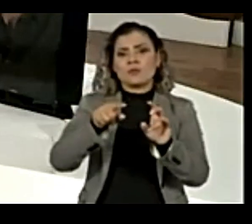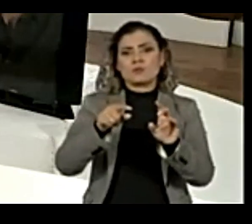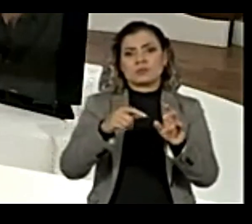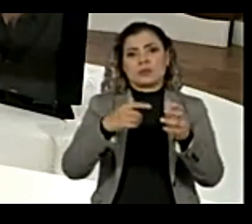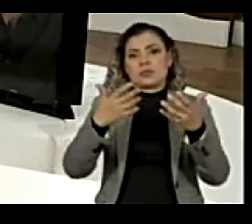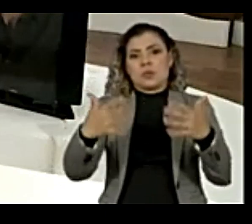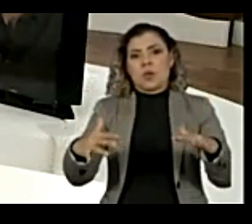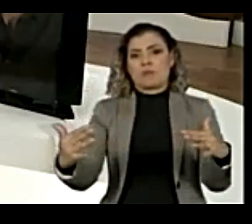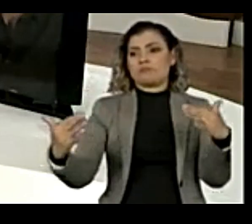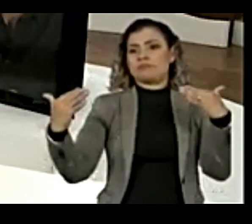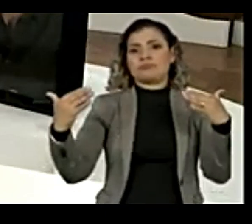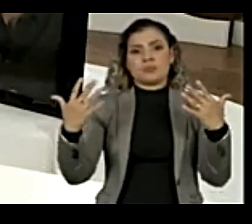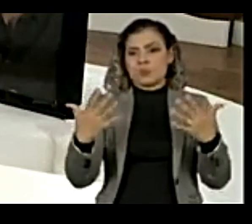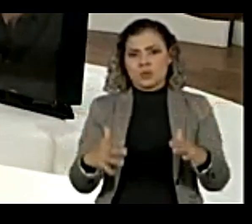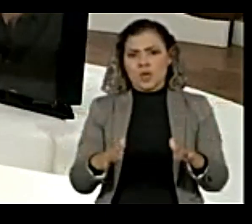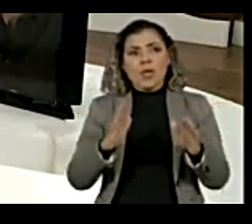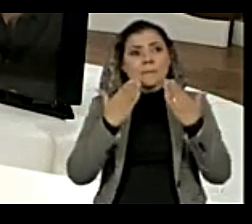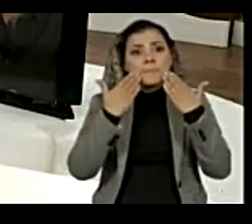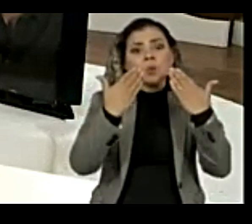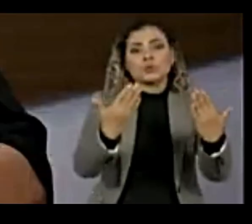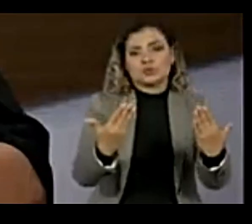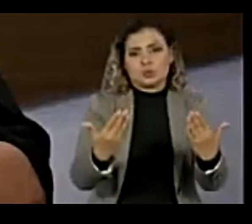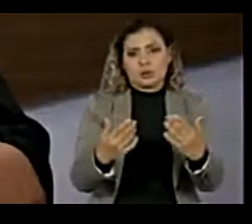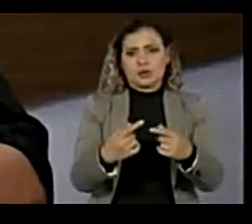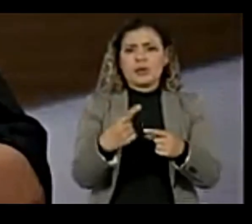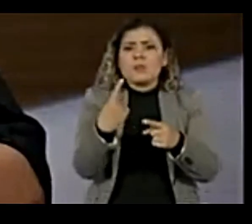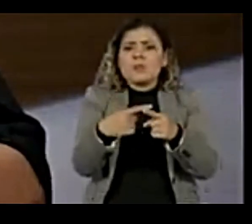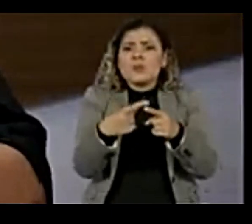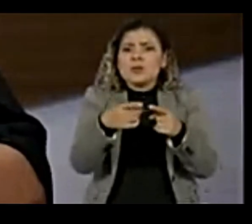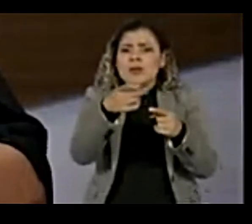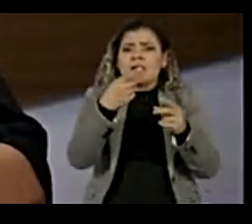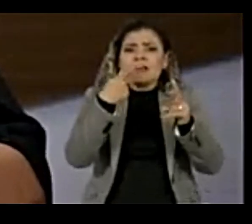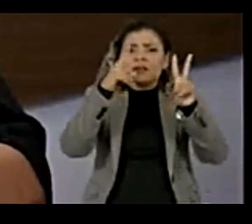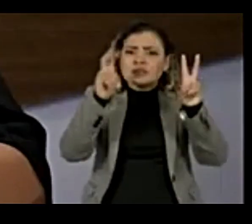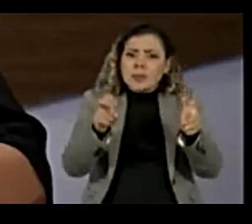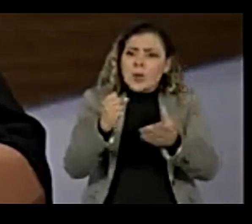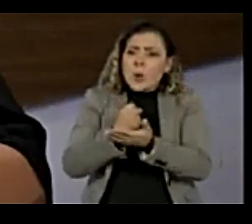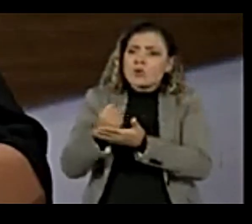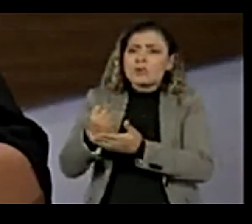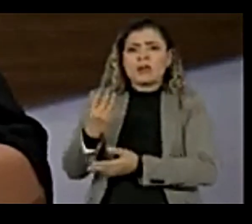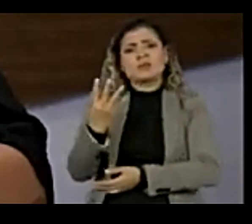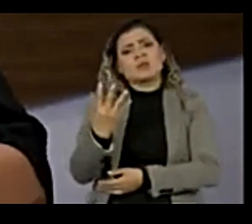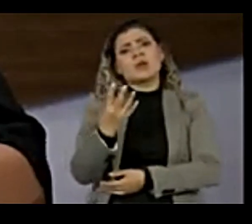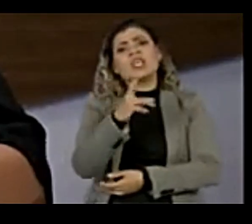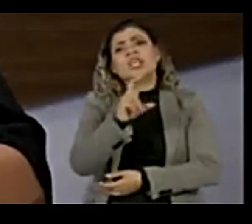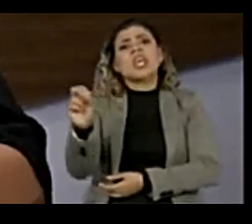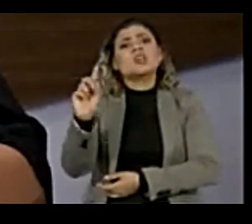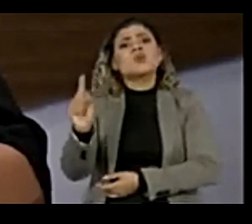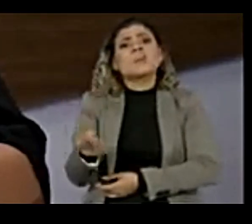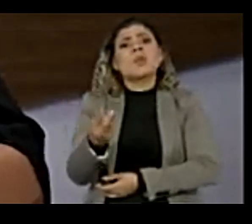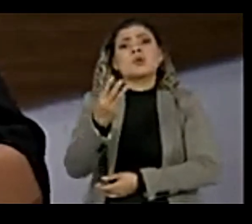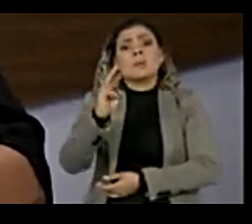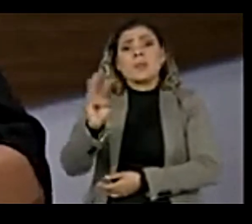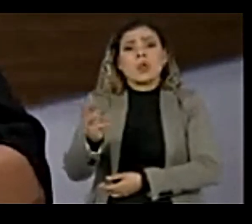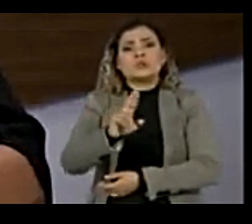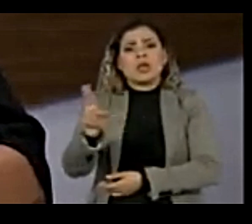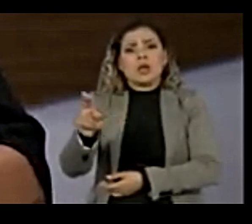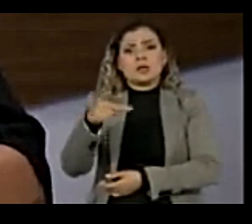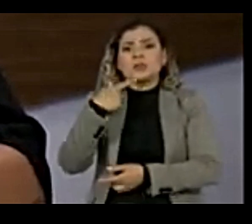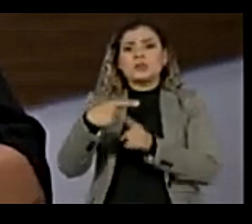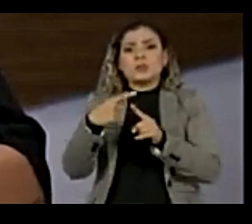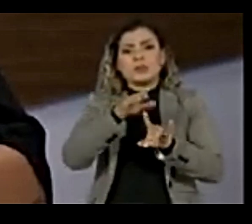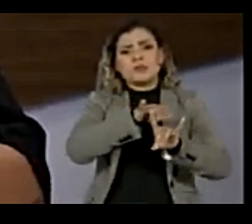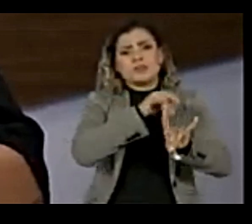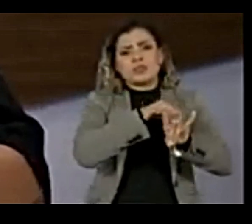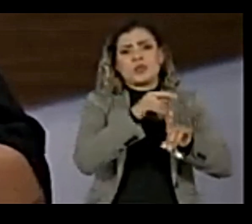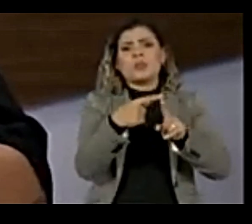de dar publicidade. Por que falar que você abriu mão de um contrato de quase R$500 milhões por ter se tornado